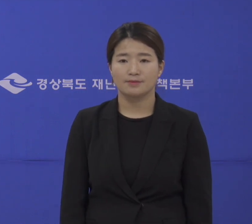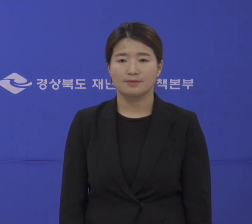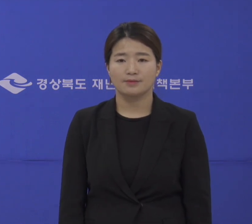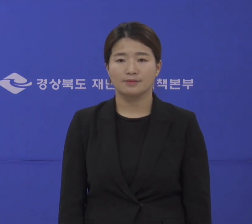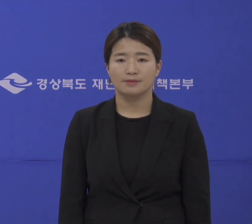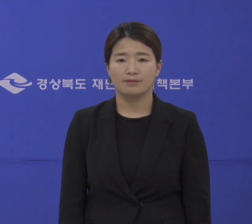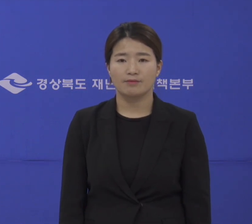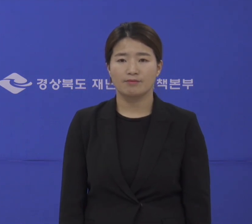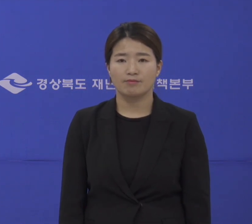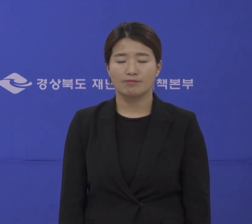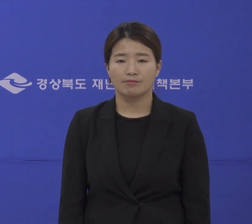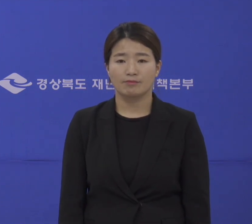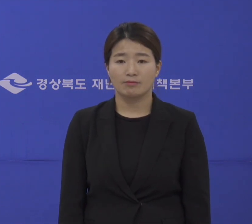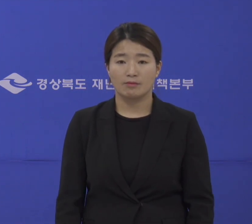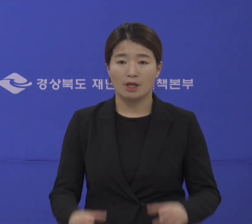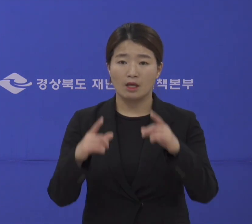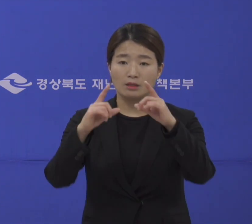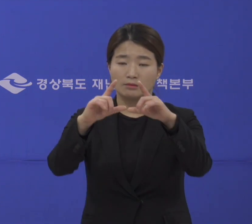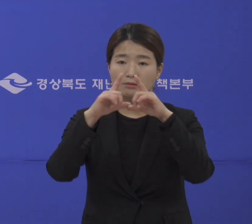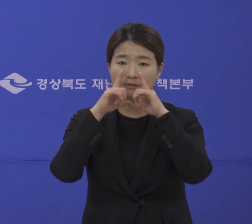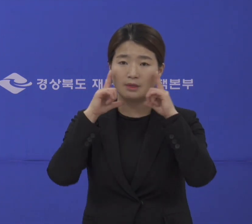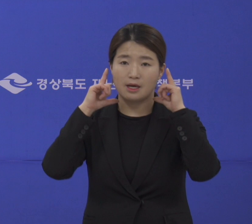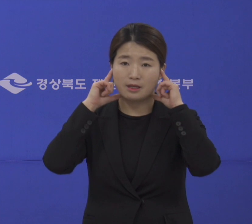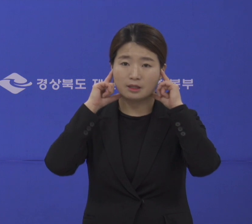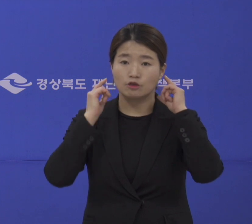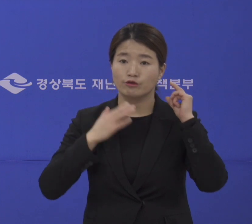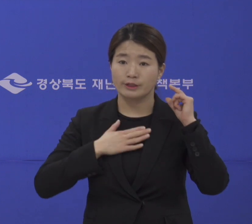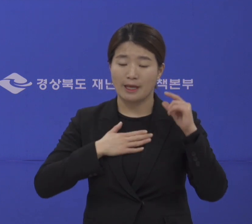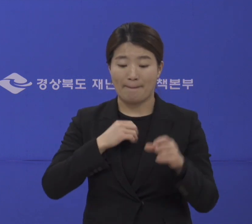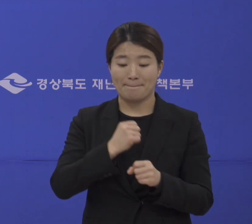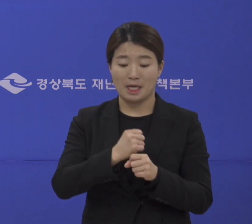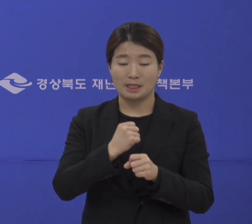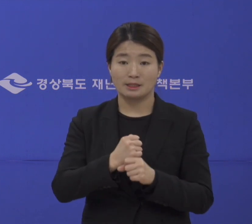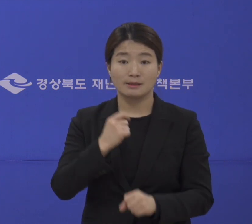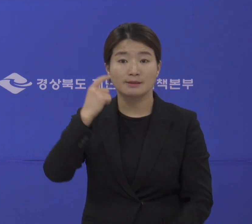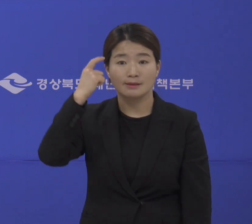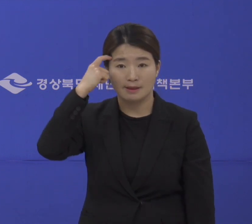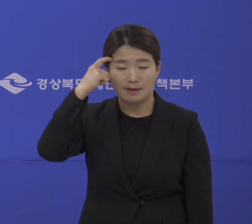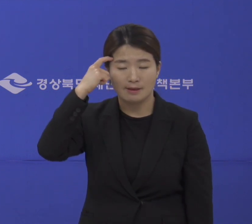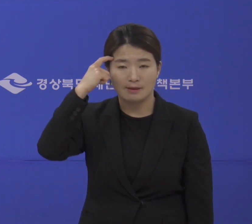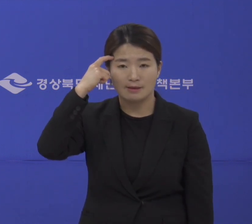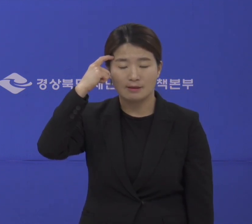이 저들이 마스크를 지금 만들려고 보니까